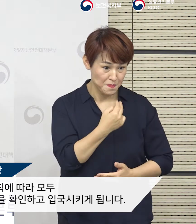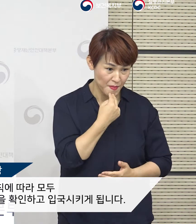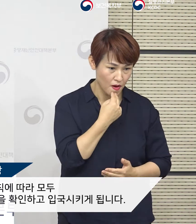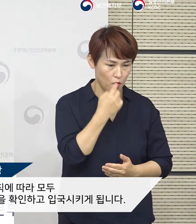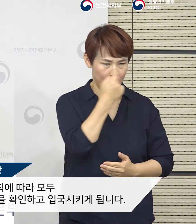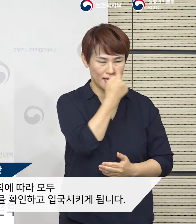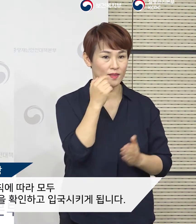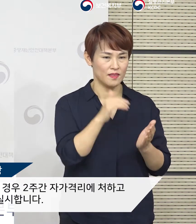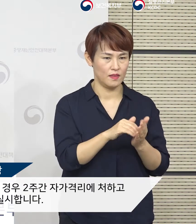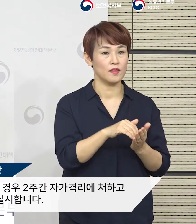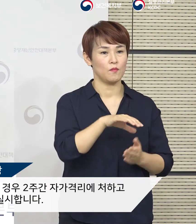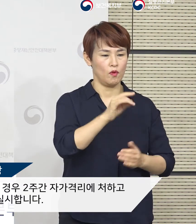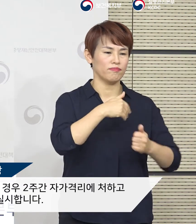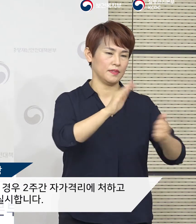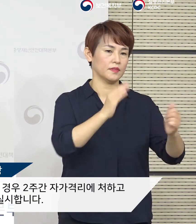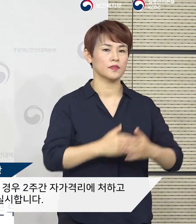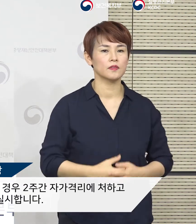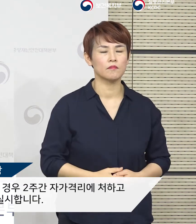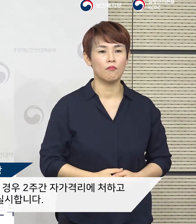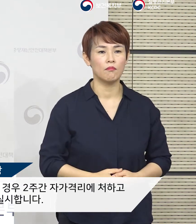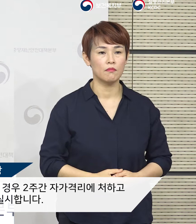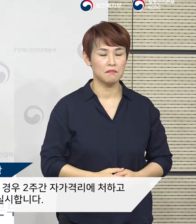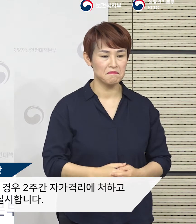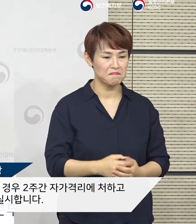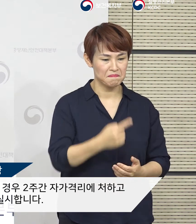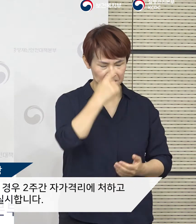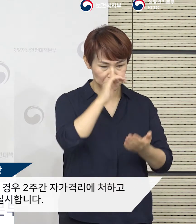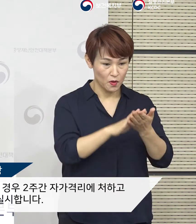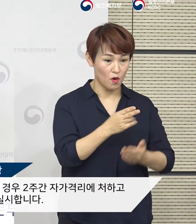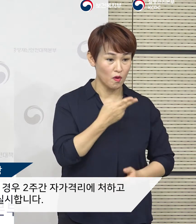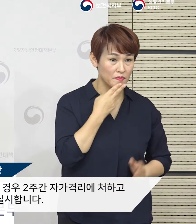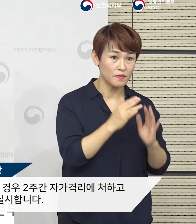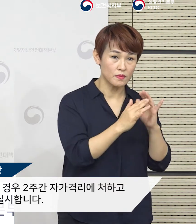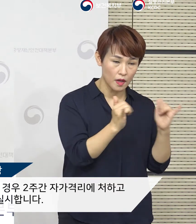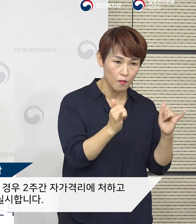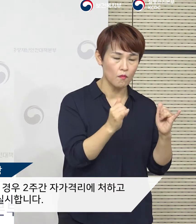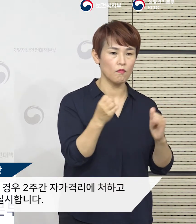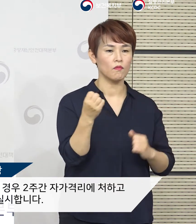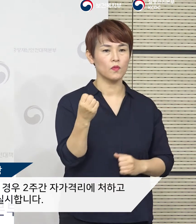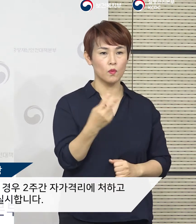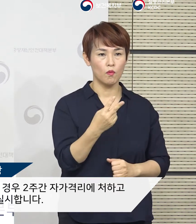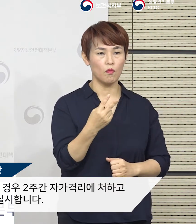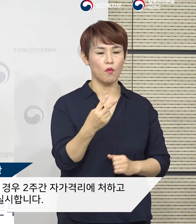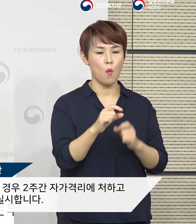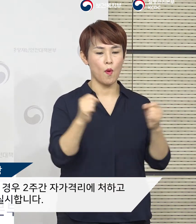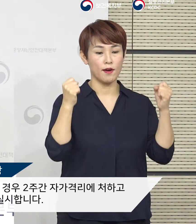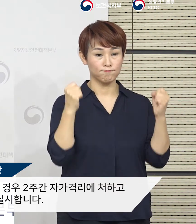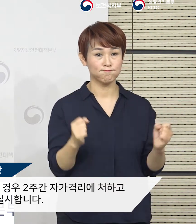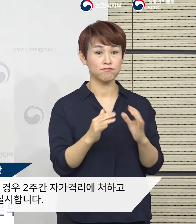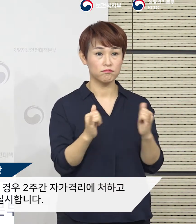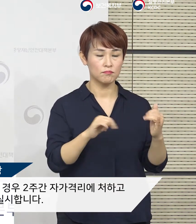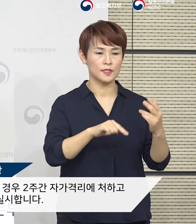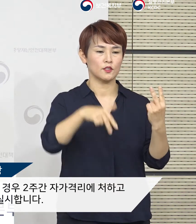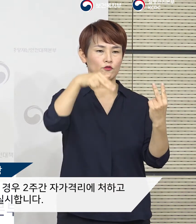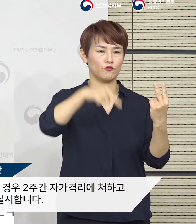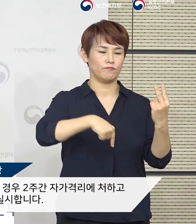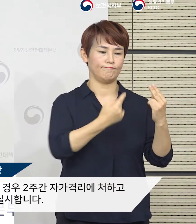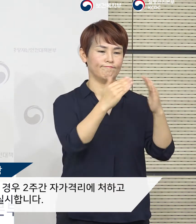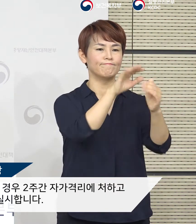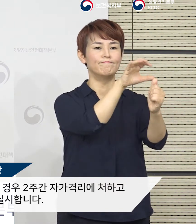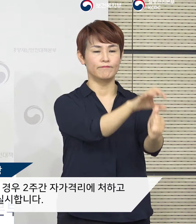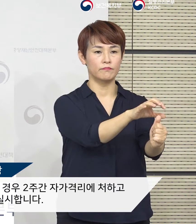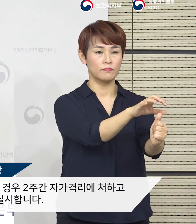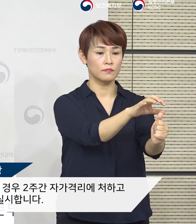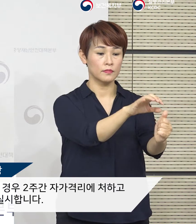입국시키게 됩니다. 증상이 없는 내국인과 장기 체류 목적 외국인의 경우 2주간 자가격리에 처하고 이